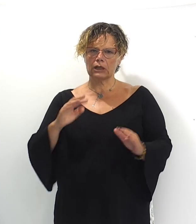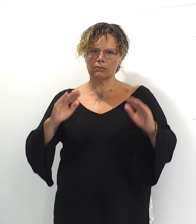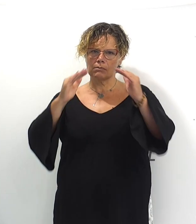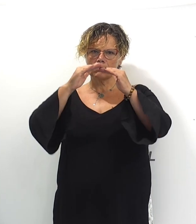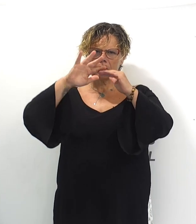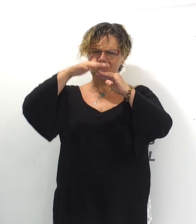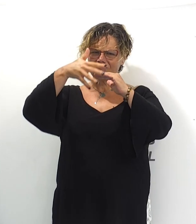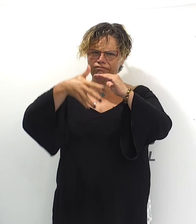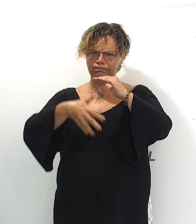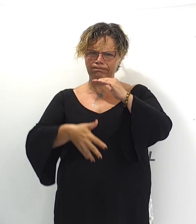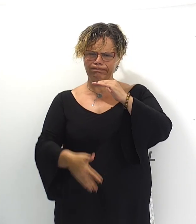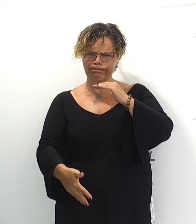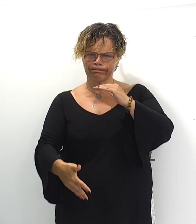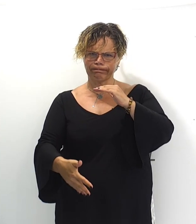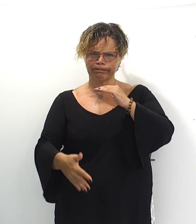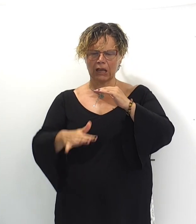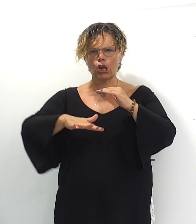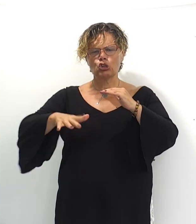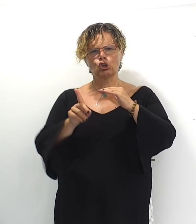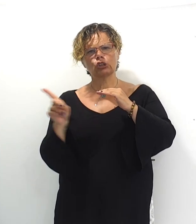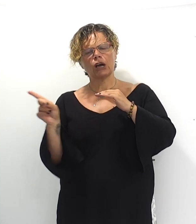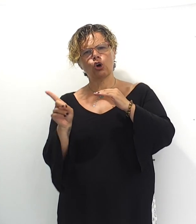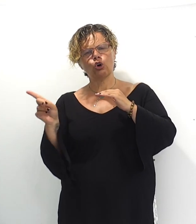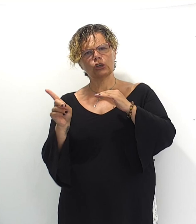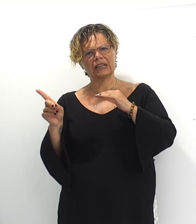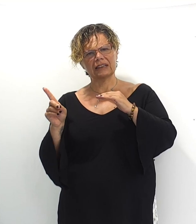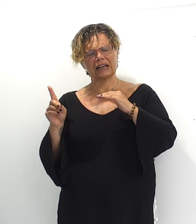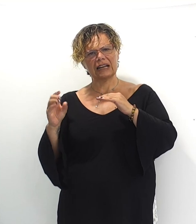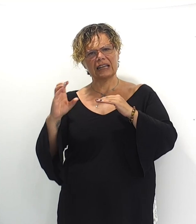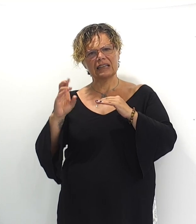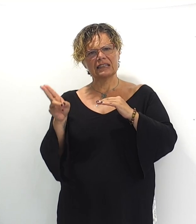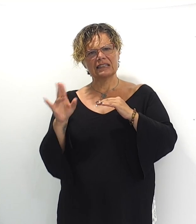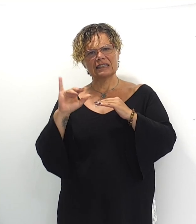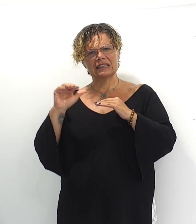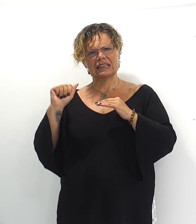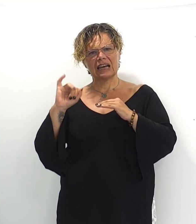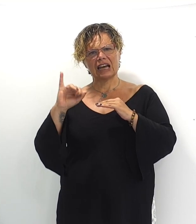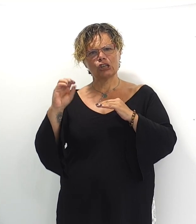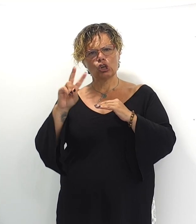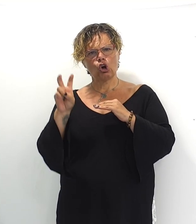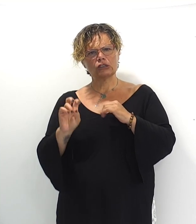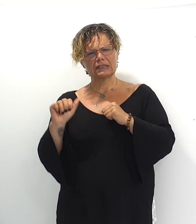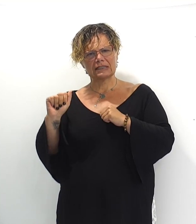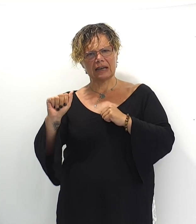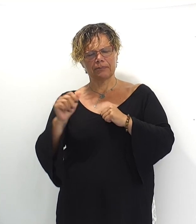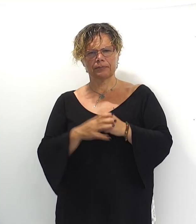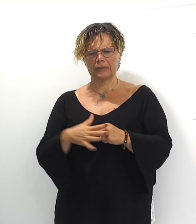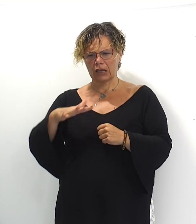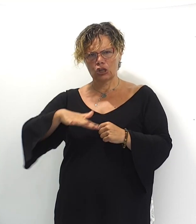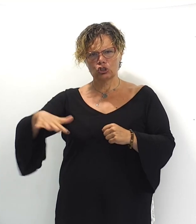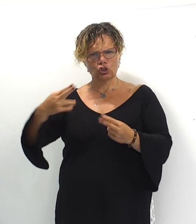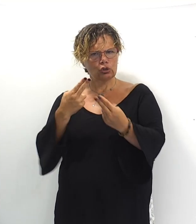costone nel lato più orientale della Chiaiozza. L'area è